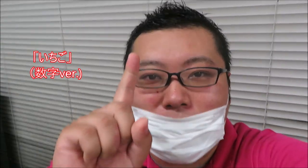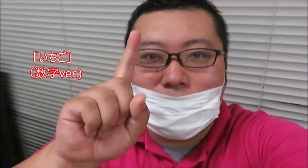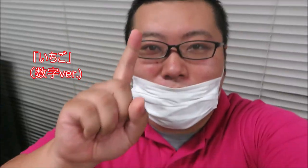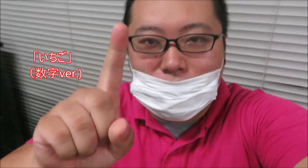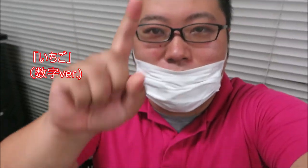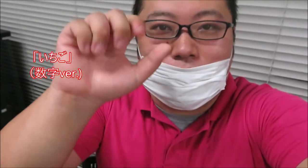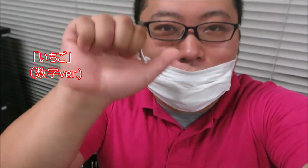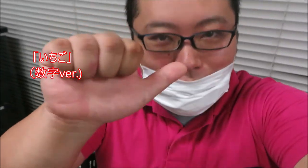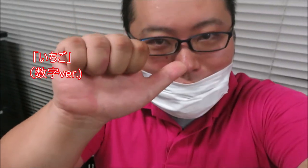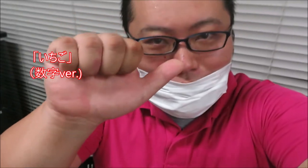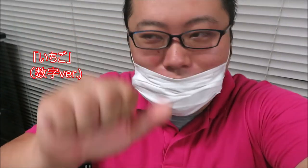いちご。